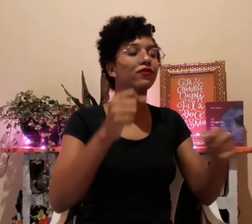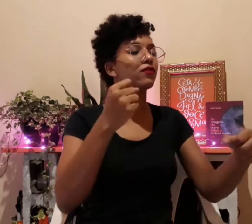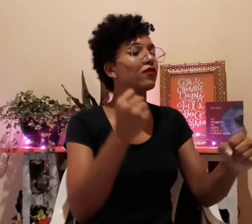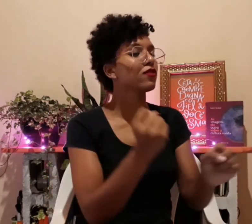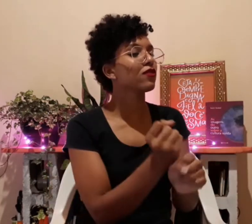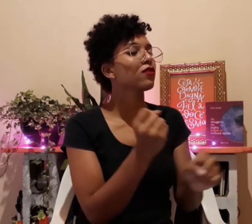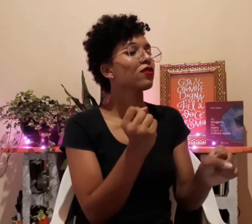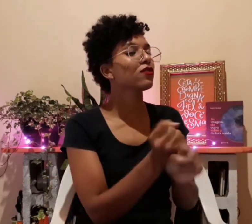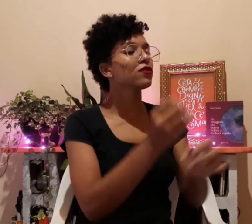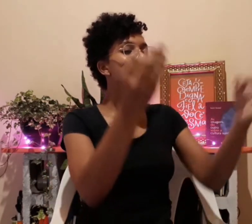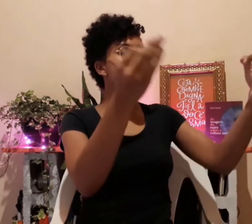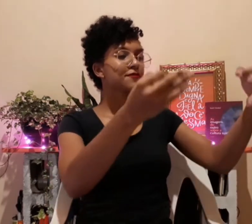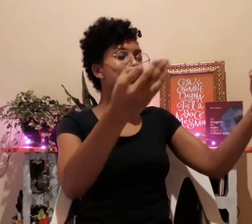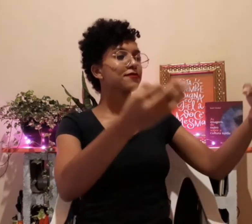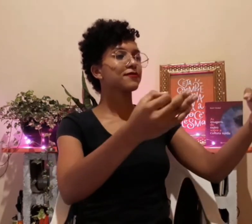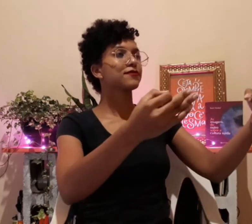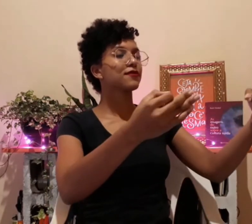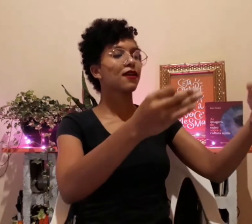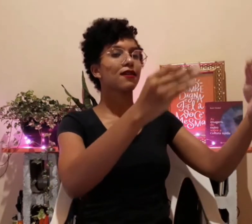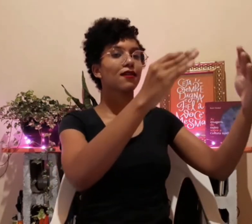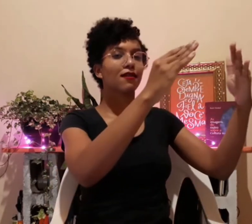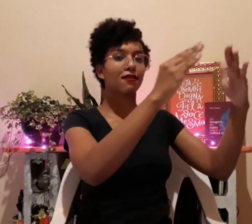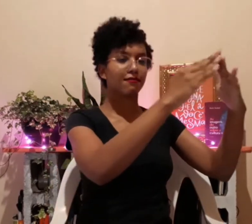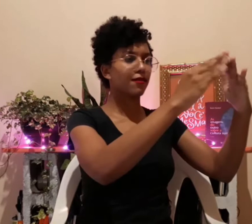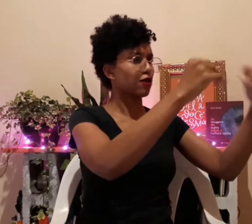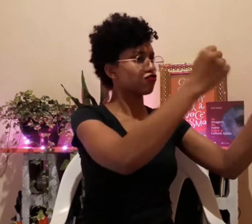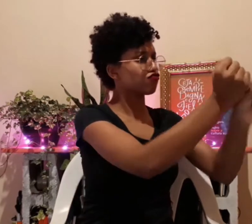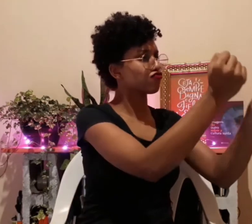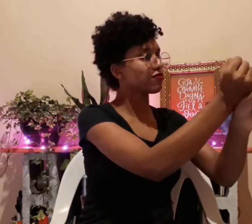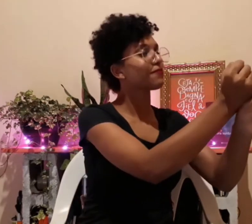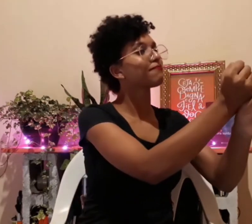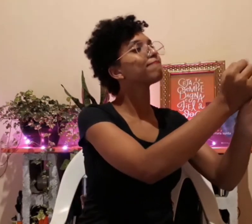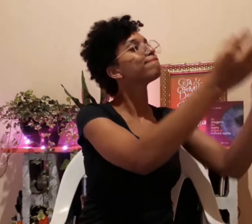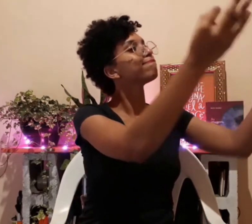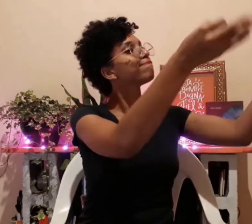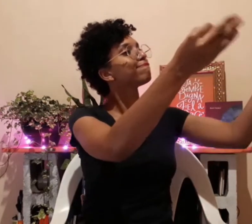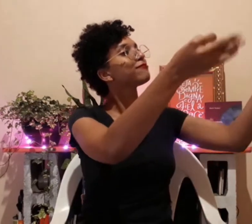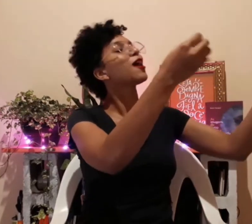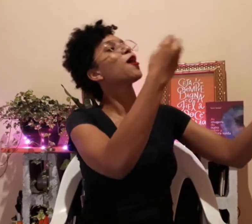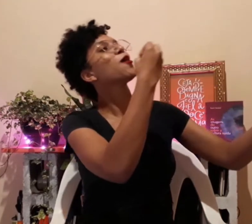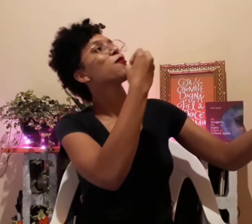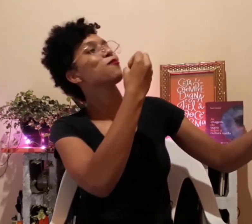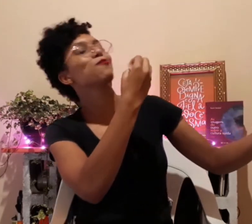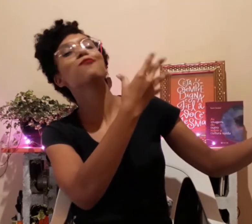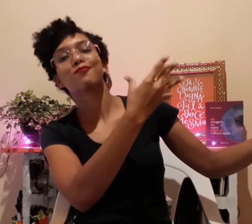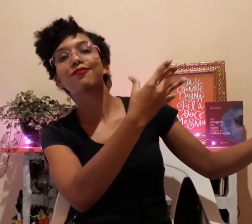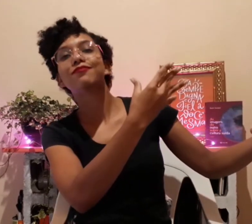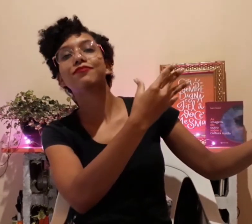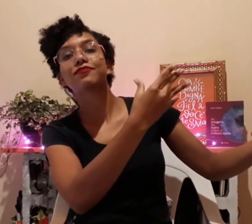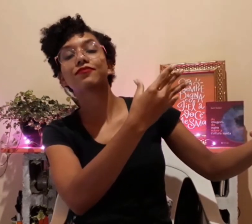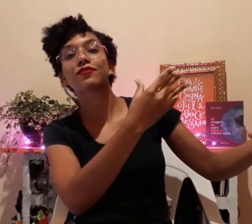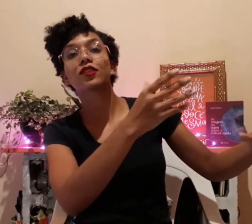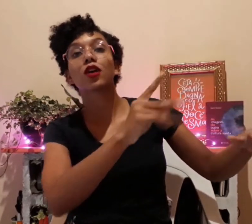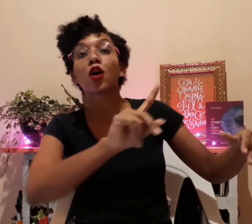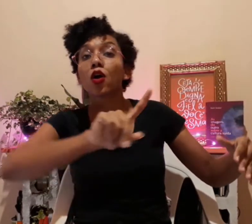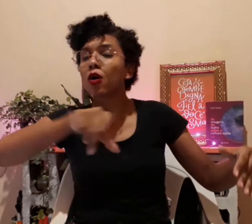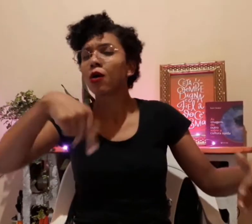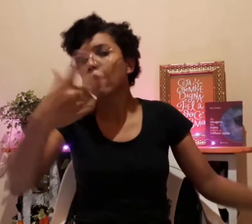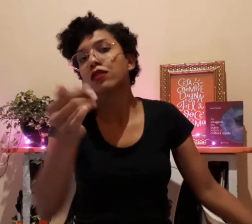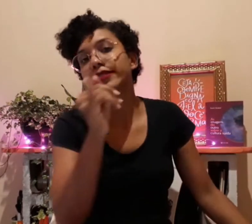Se você faz com esmero, com cuidado, com dedicação, por exemplo, aquela casa que foi bem construída, deu certo.